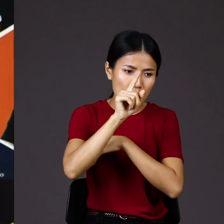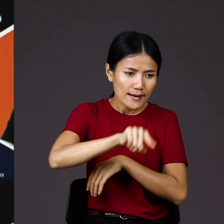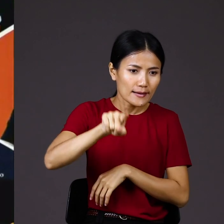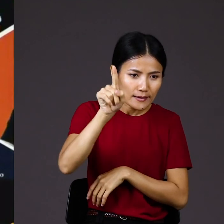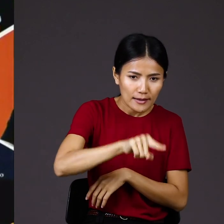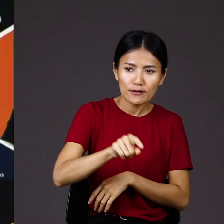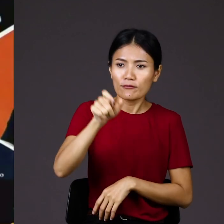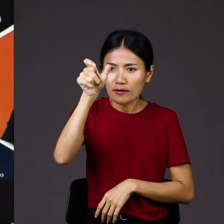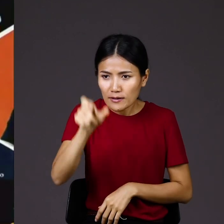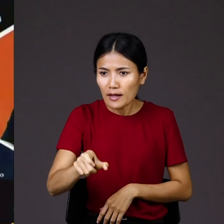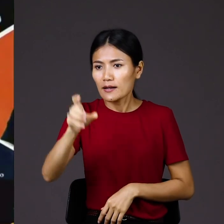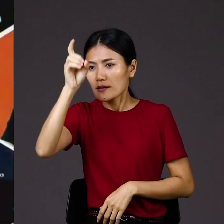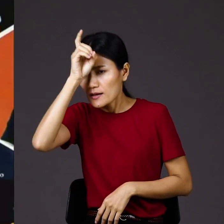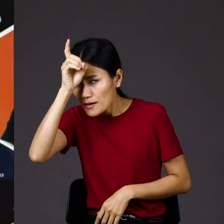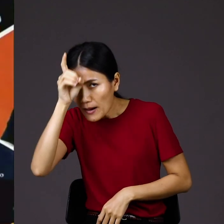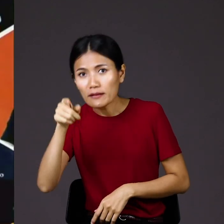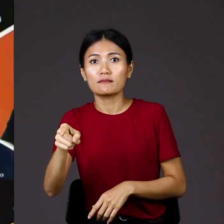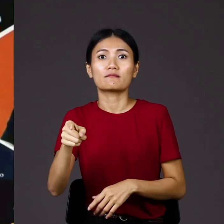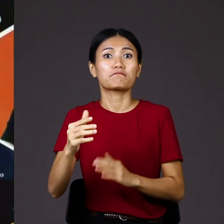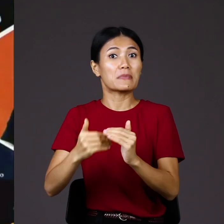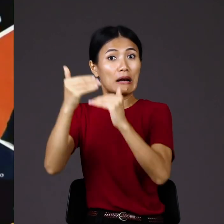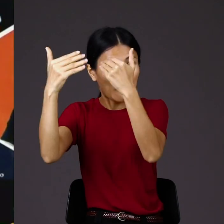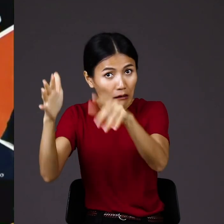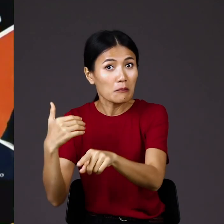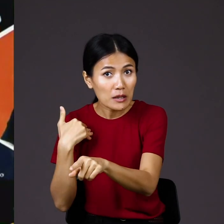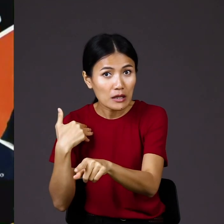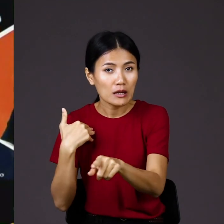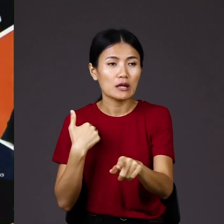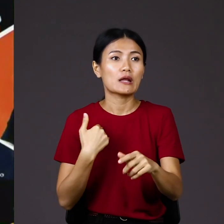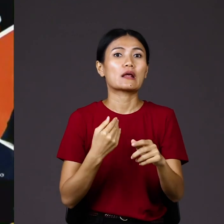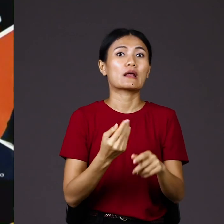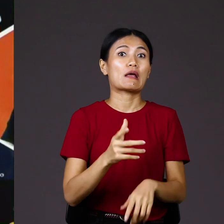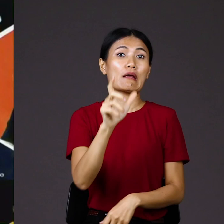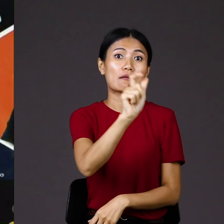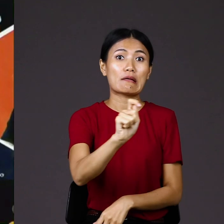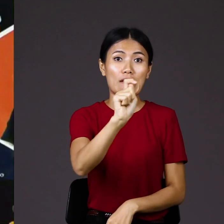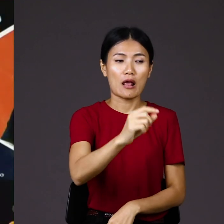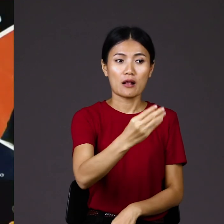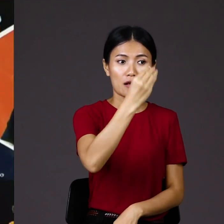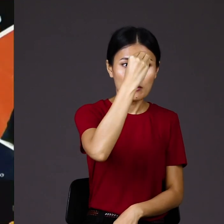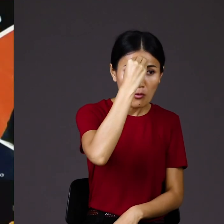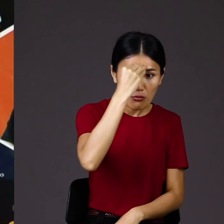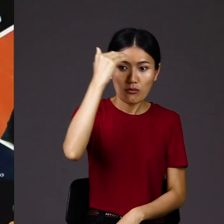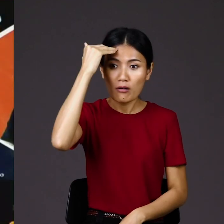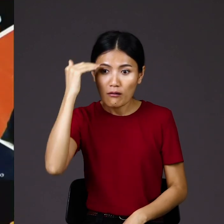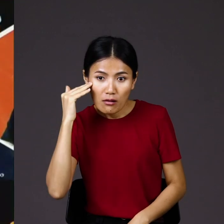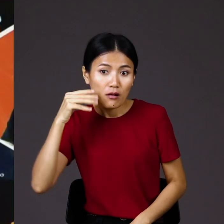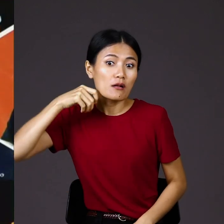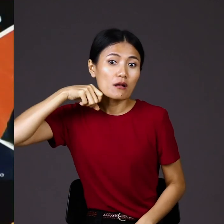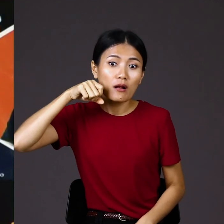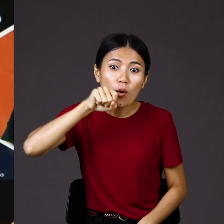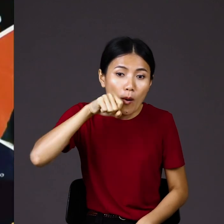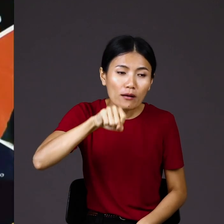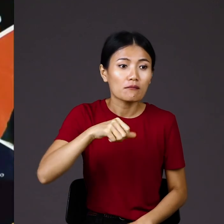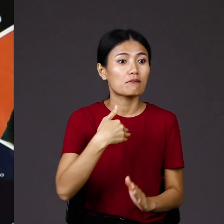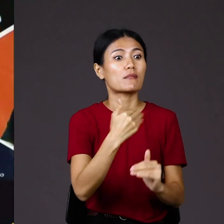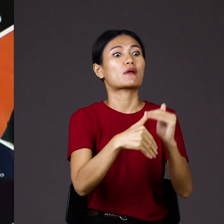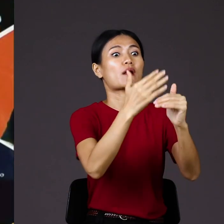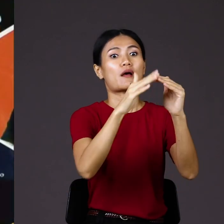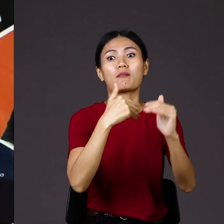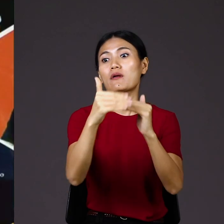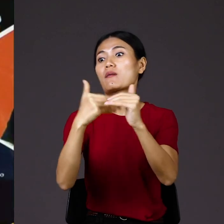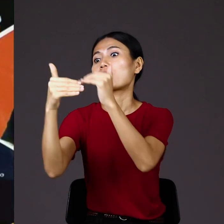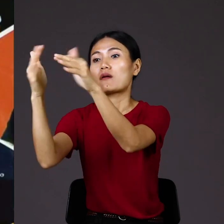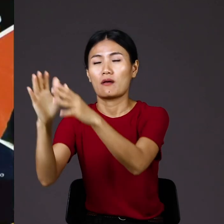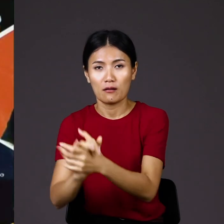ษตั้งแต่ฝรั่งเศสตั้งแต่เยอรมันหันมาดูทางเอเชียญี่ปุ่นเกาหลีไต้หวันประเ